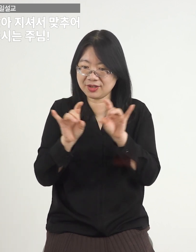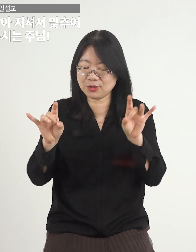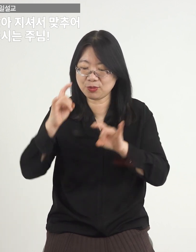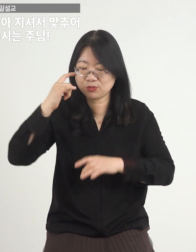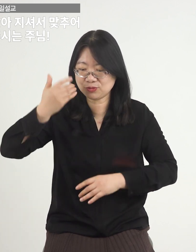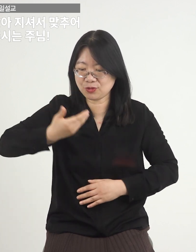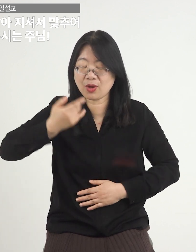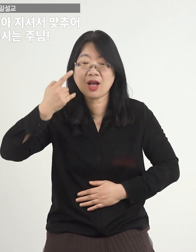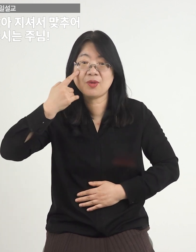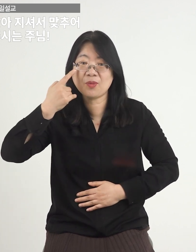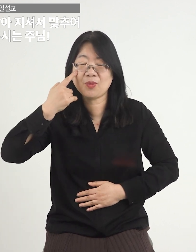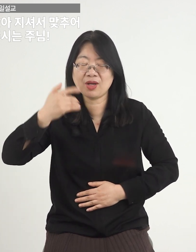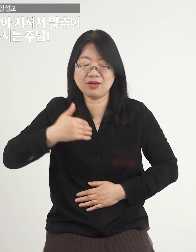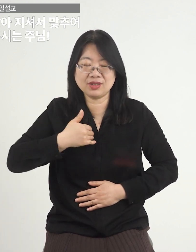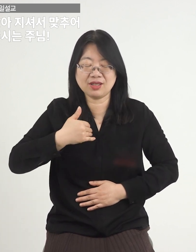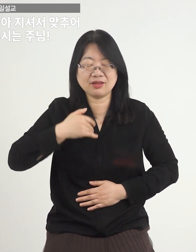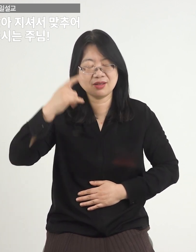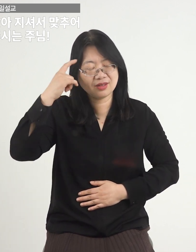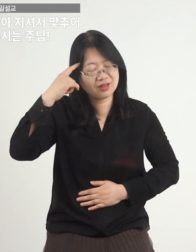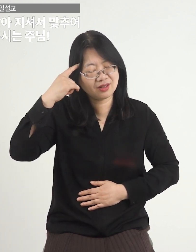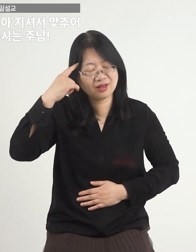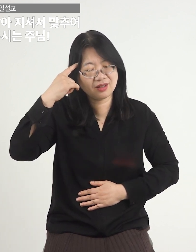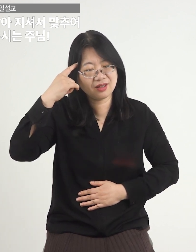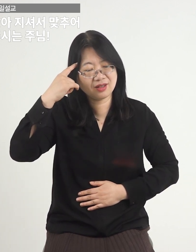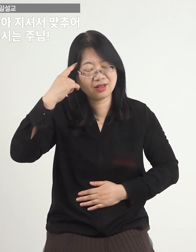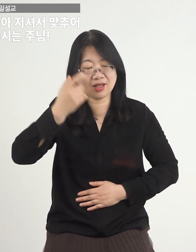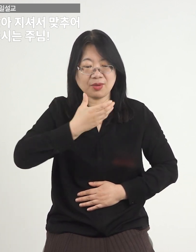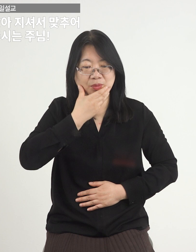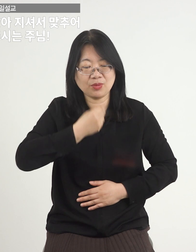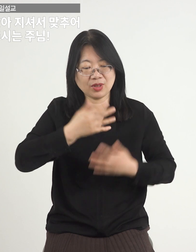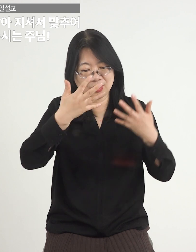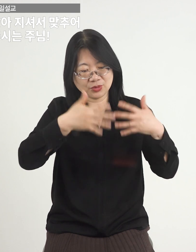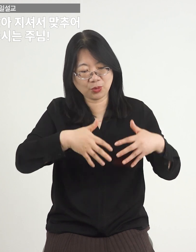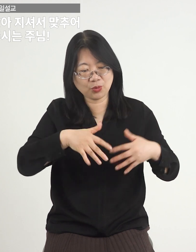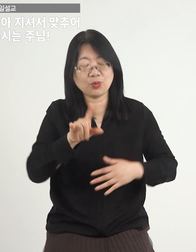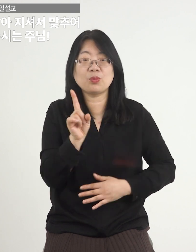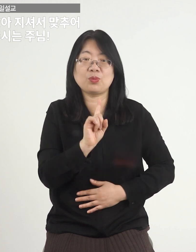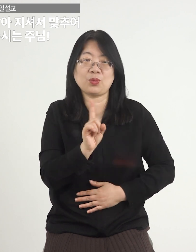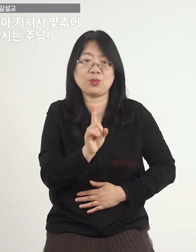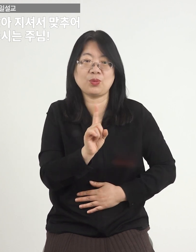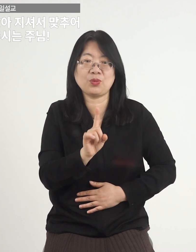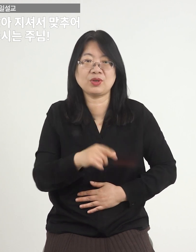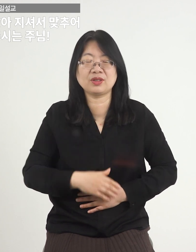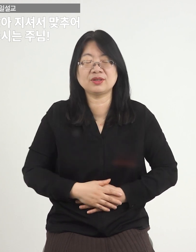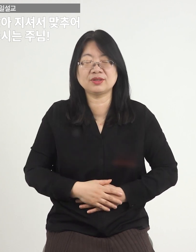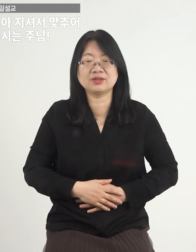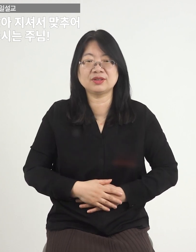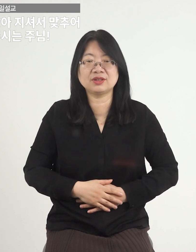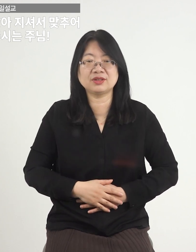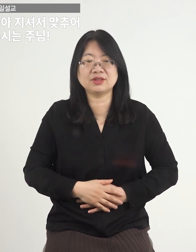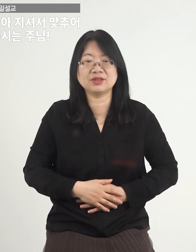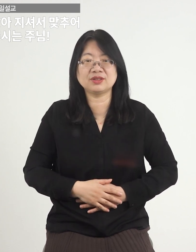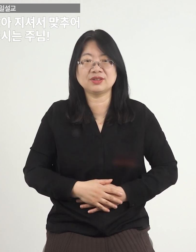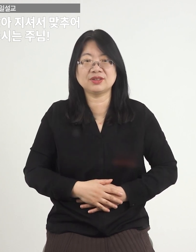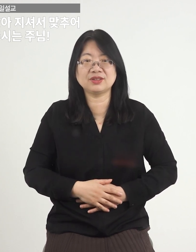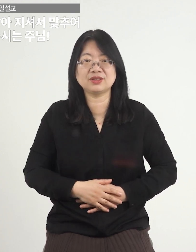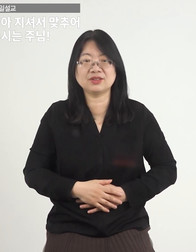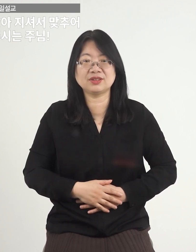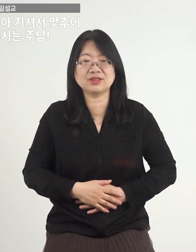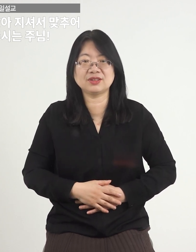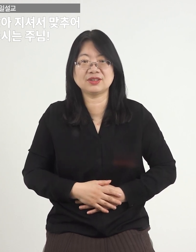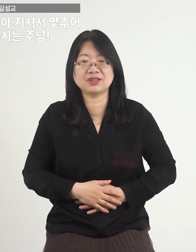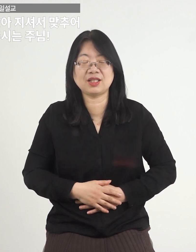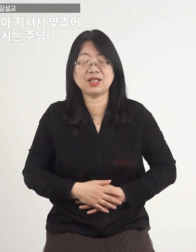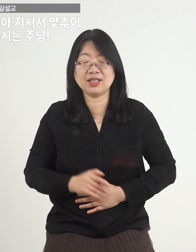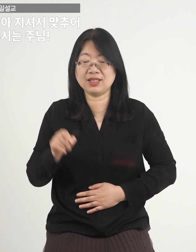것 같아요. 내가 생각하는 행복의 조건은 뭘까? 어떻습니까? 근데